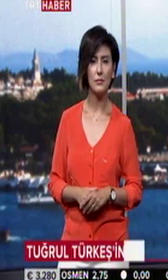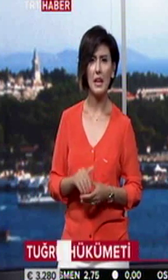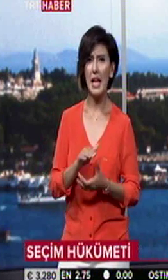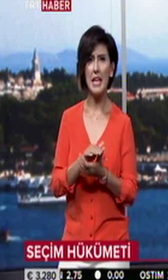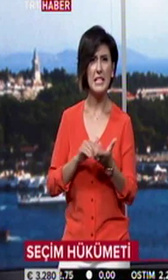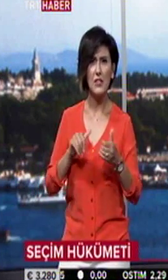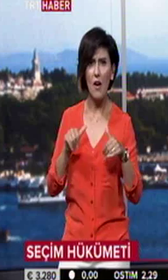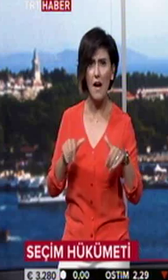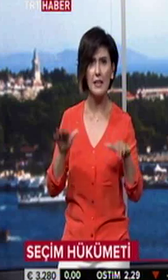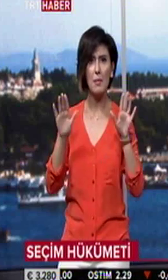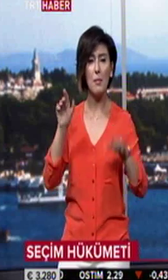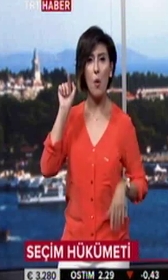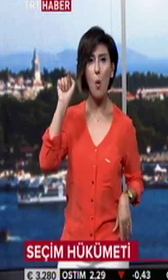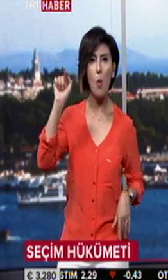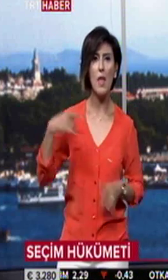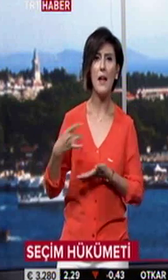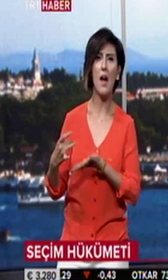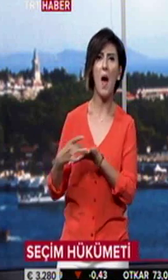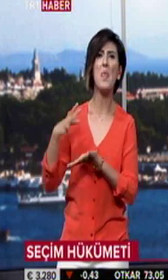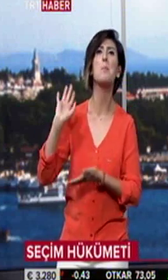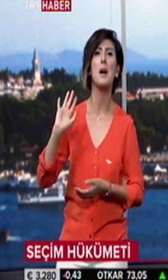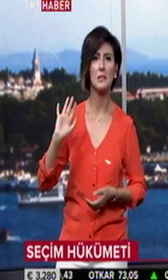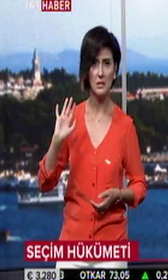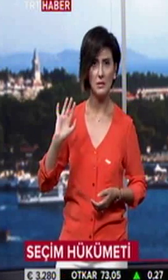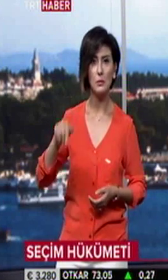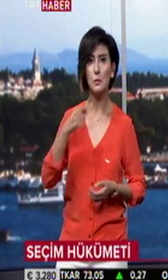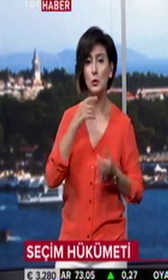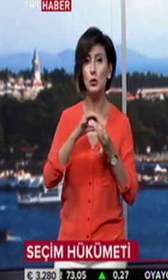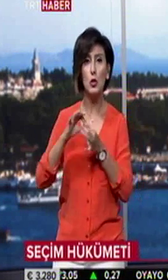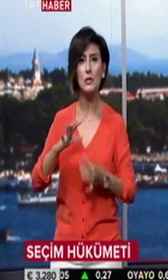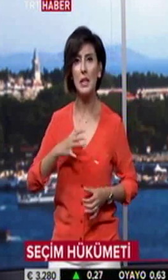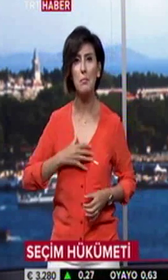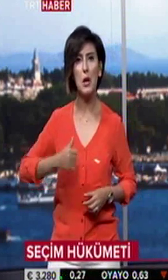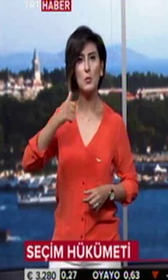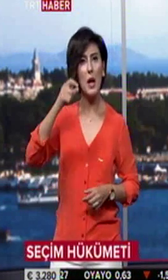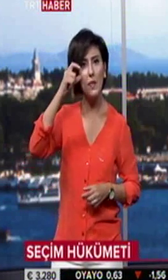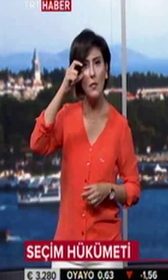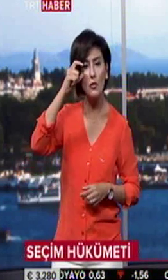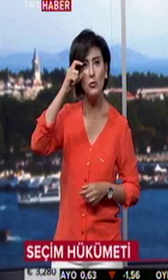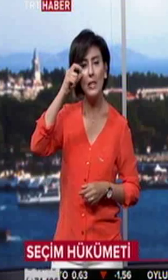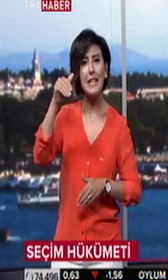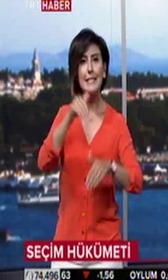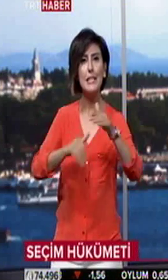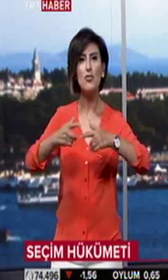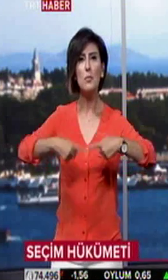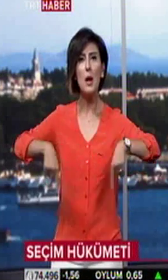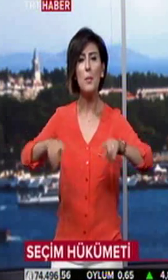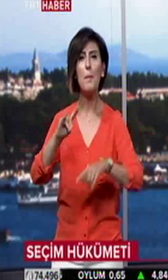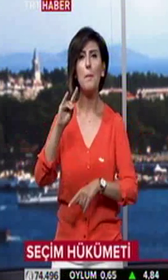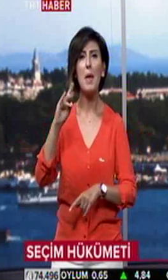İstifa etmem, onlar da atamaz. Bu sözlerin sahibi Başbakan Davutoğlu'nun seçim kabinesinde